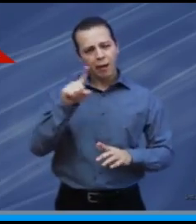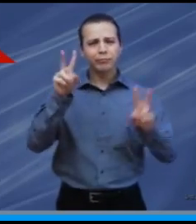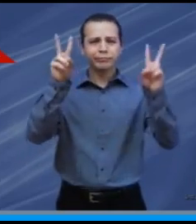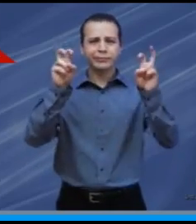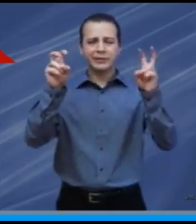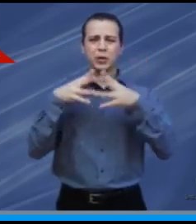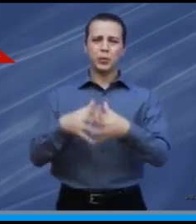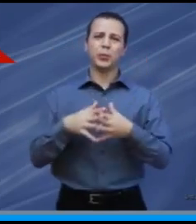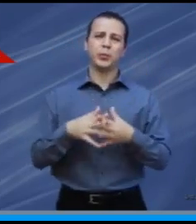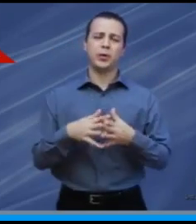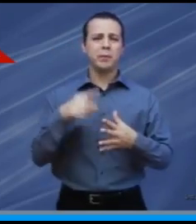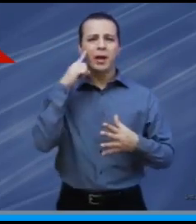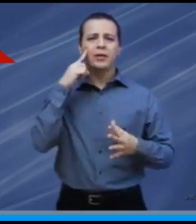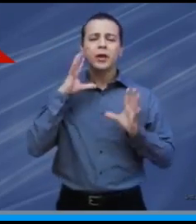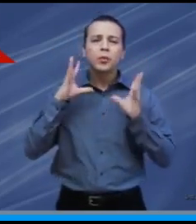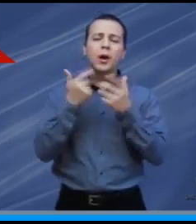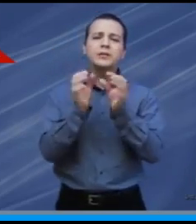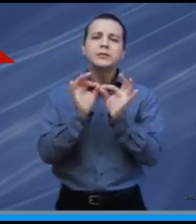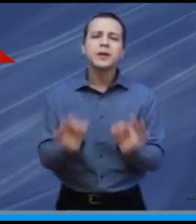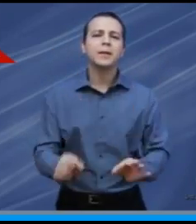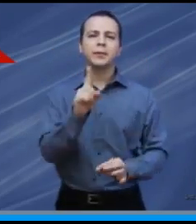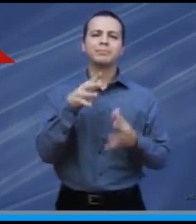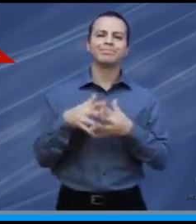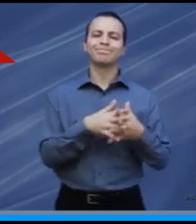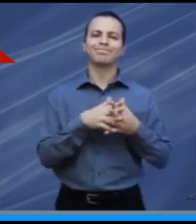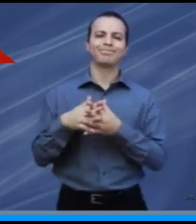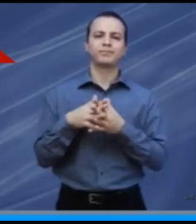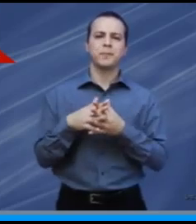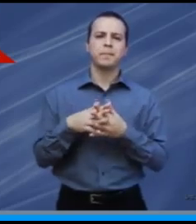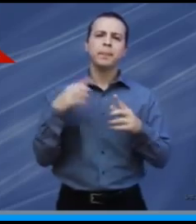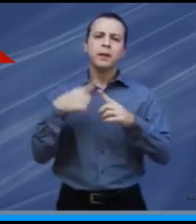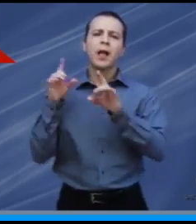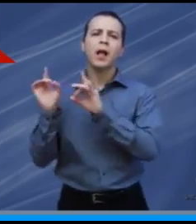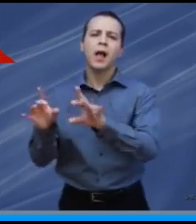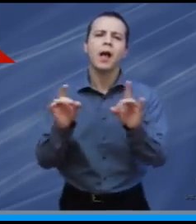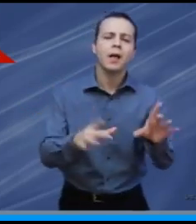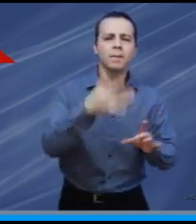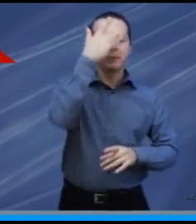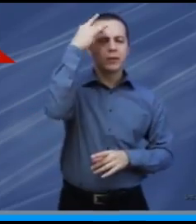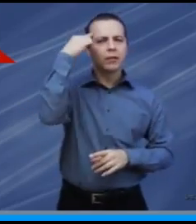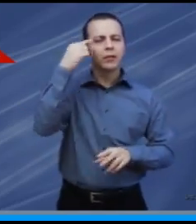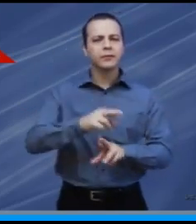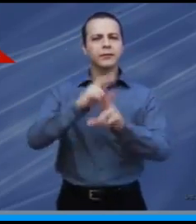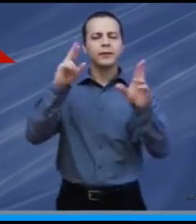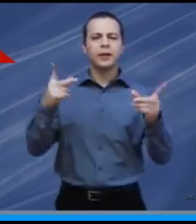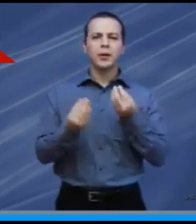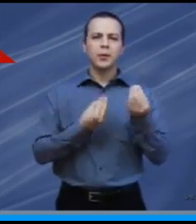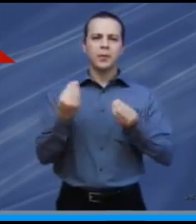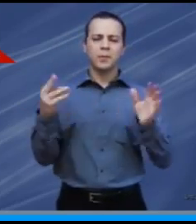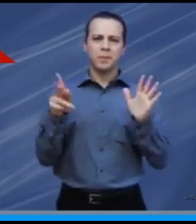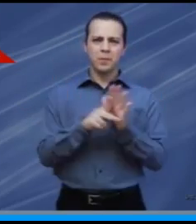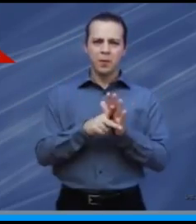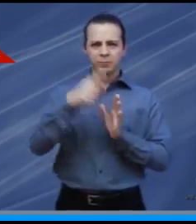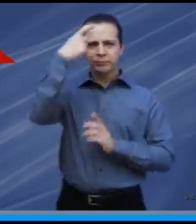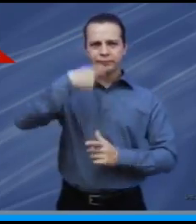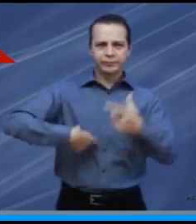um tema complexo de se abordar de forma genérica. O meu conselho também, de forma